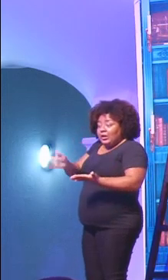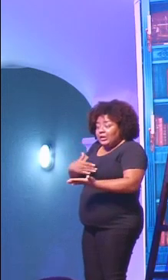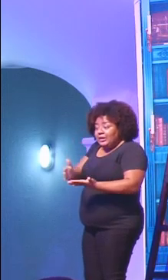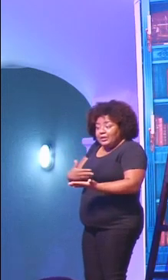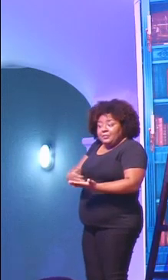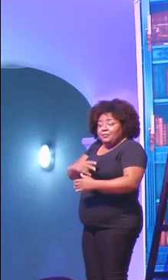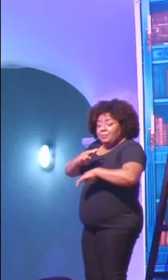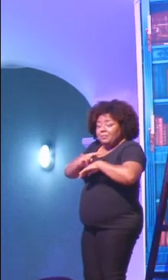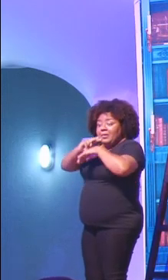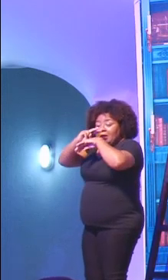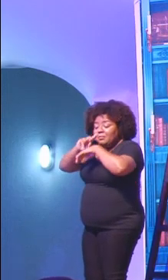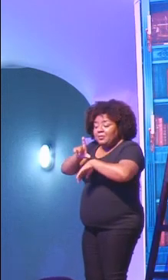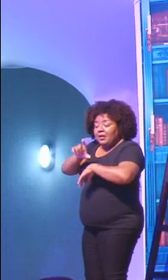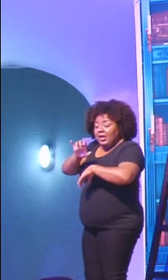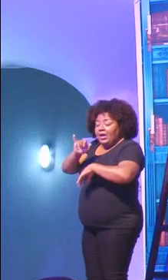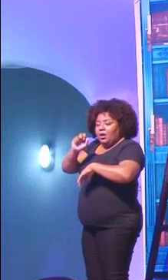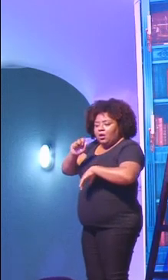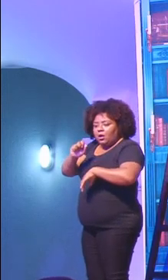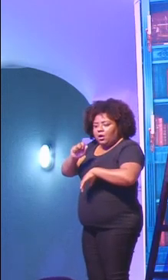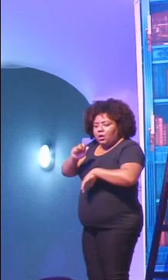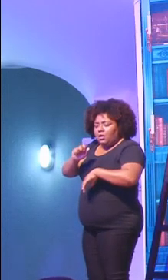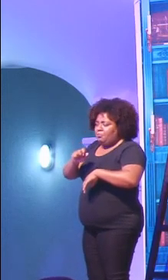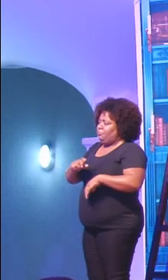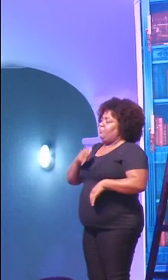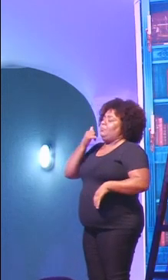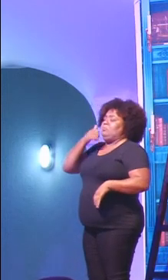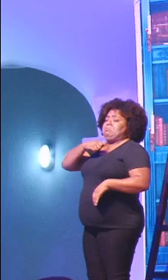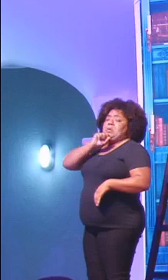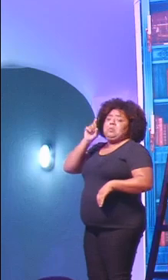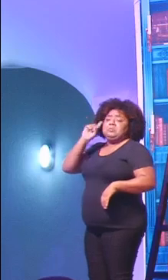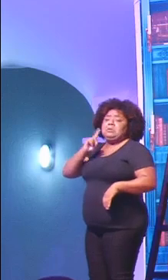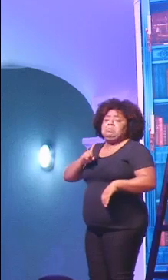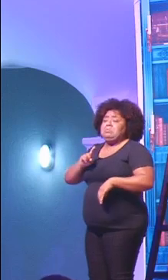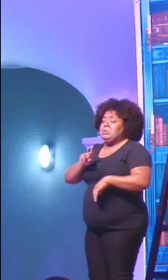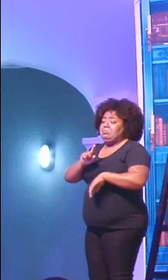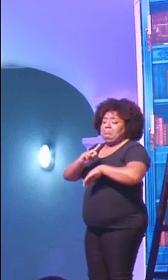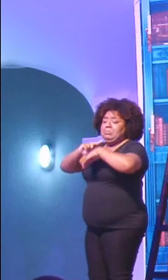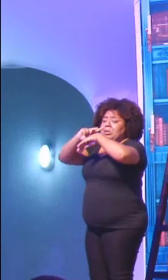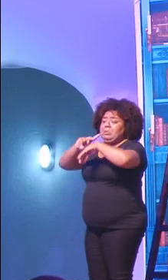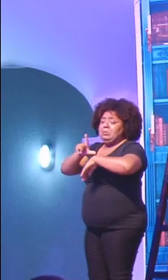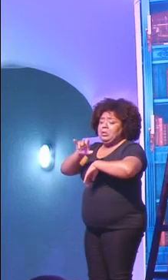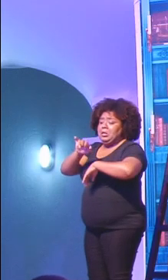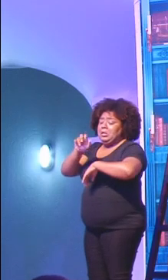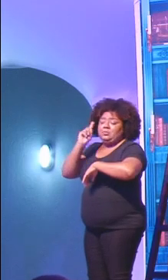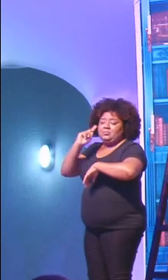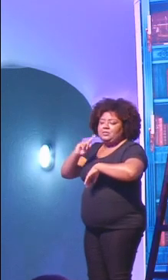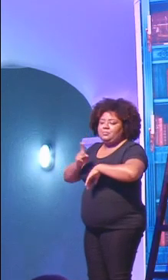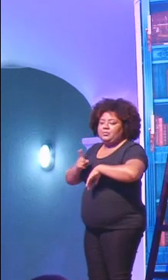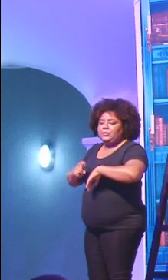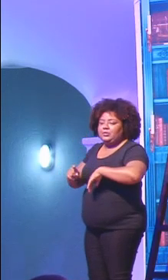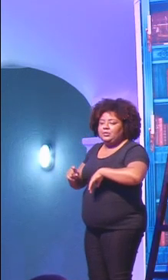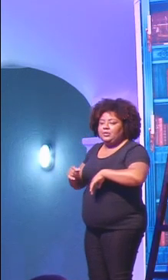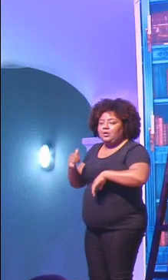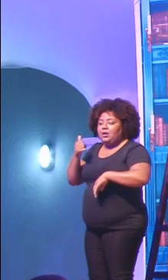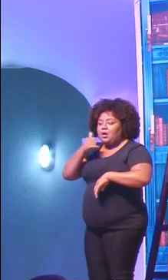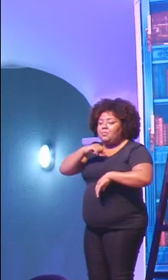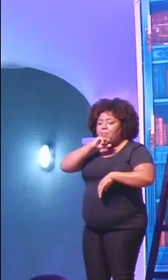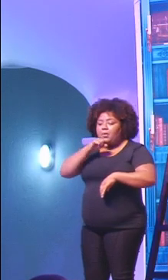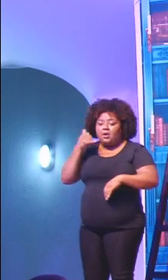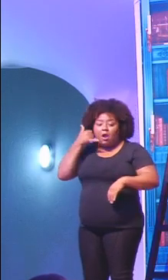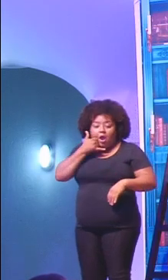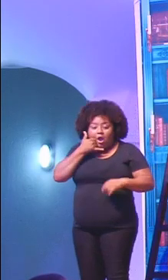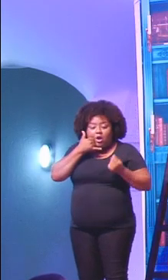premiado, recebeu o prêmio Leia. Minha mãe não sabia muito bem o que era o prêmio Leia. Eu disse assim: o prêmio, o valor é 100 mil